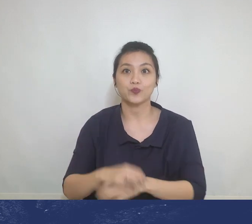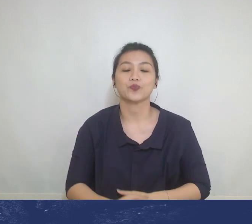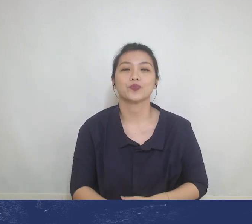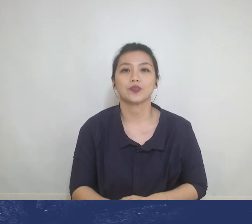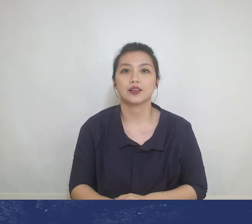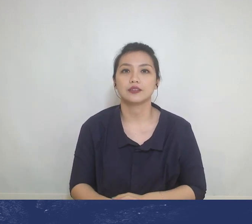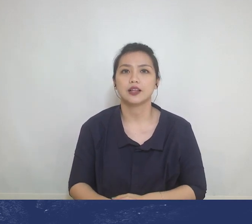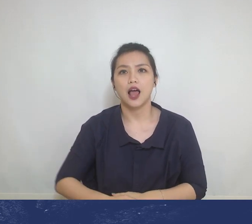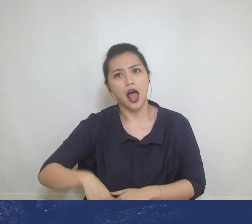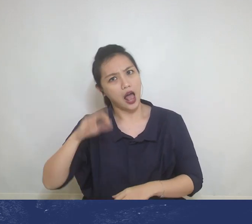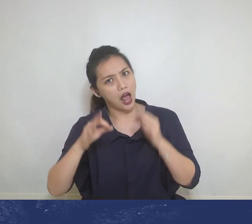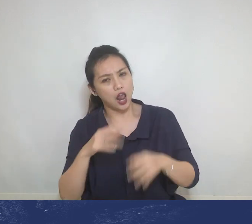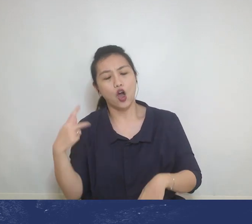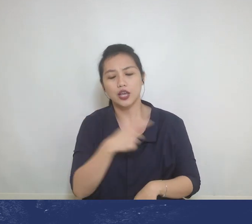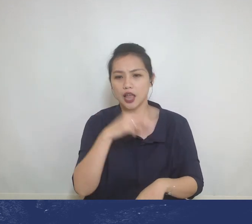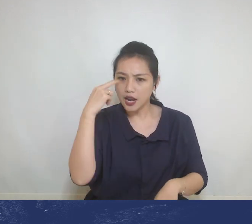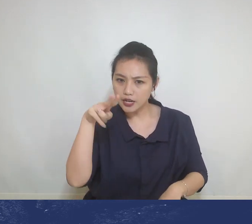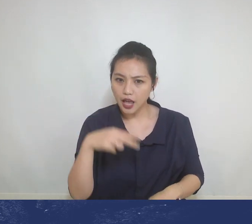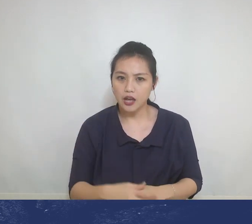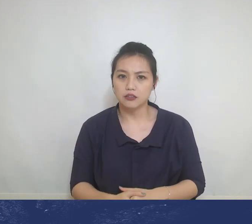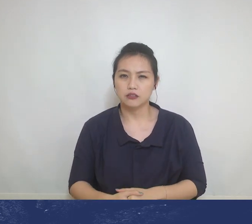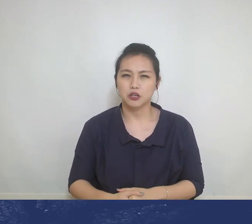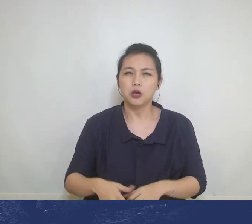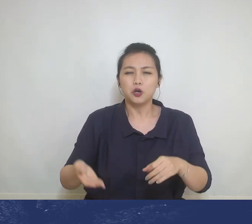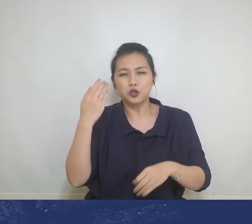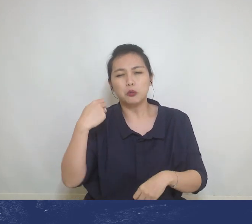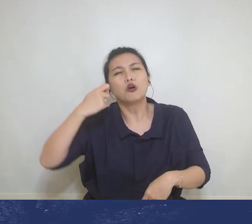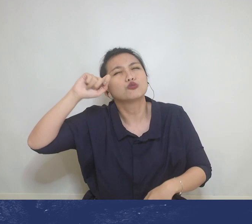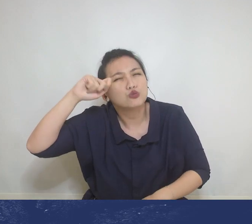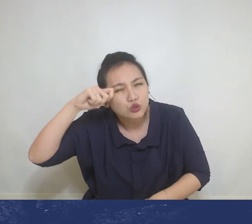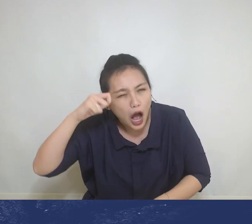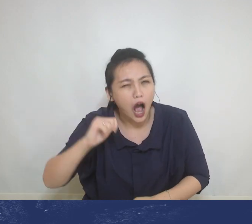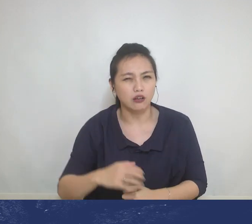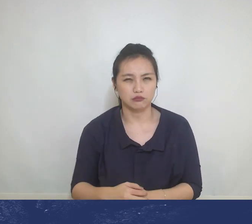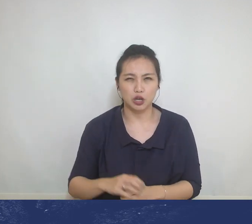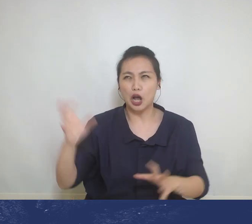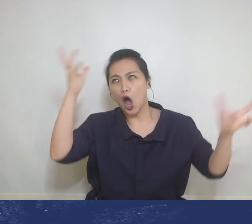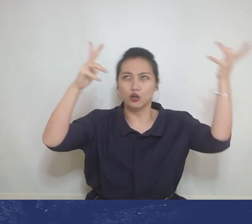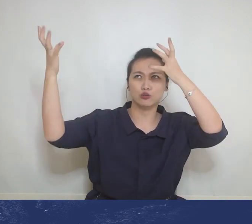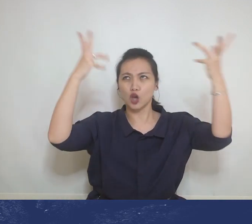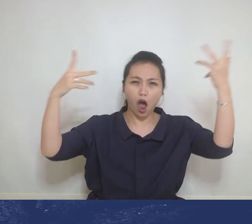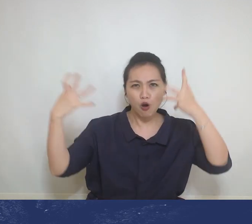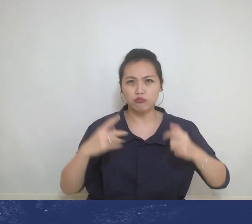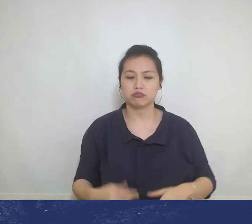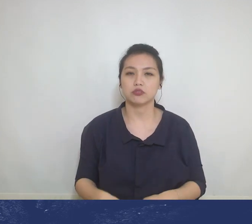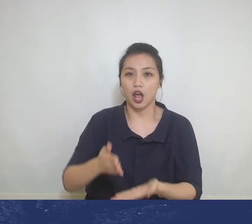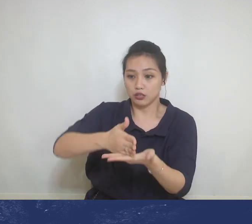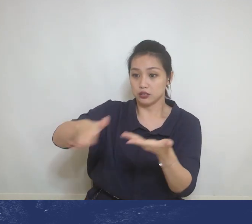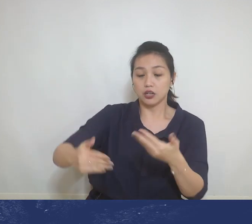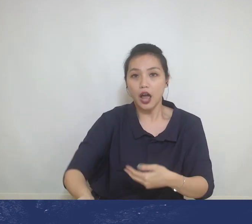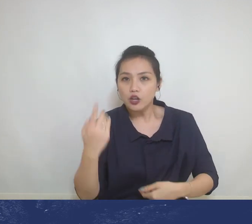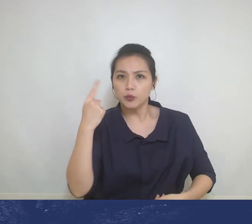saya. Kenapa? Karena kalau kita lihat kehidupan Yakub ini cukup berdarah-darah, cukup porak-poranda, setengah hidupnya itu